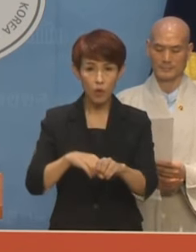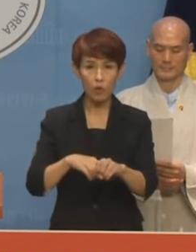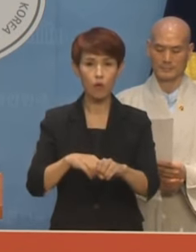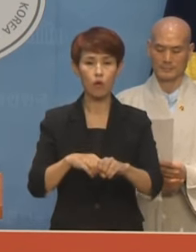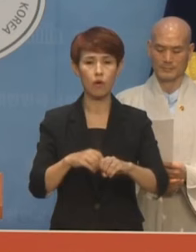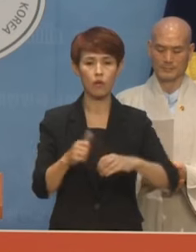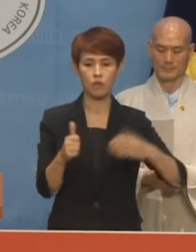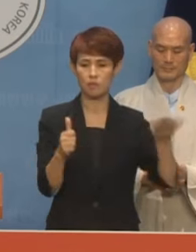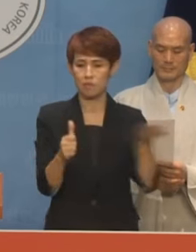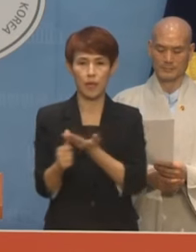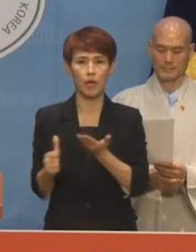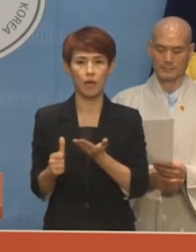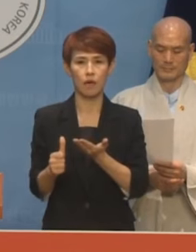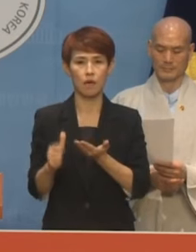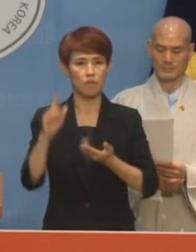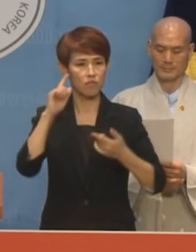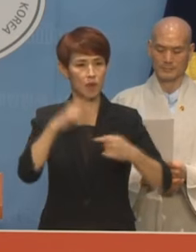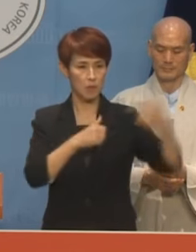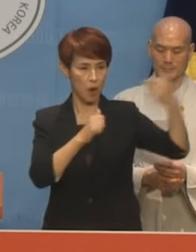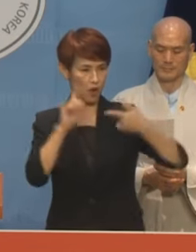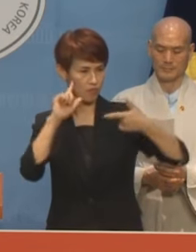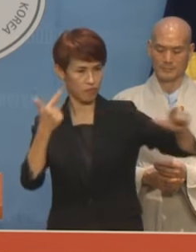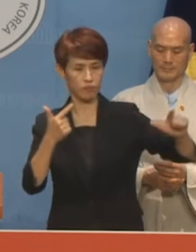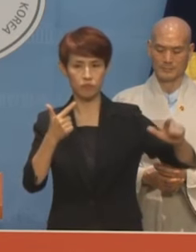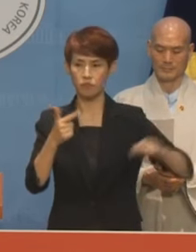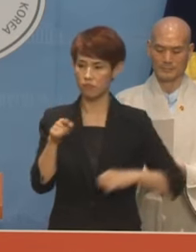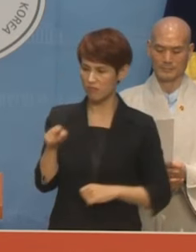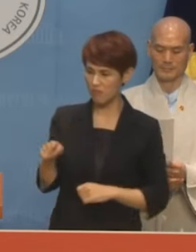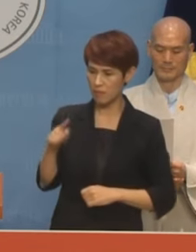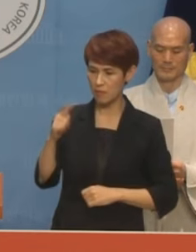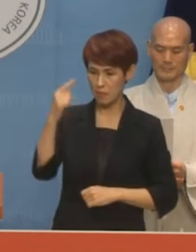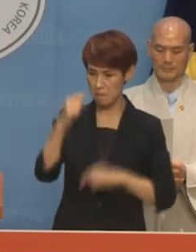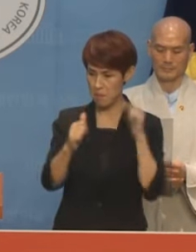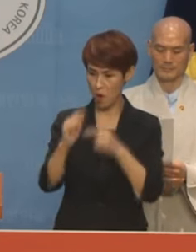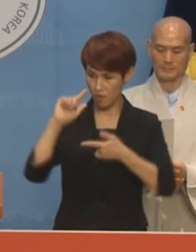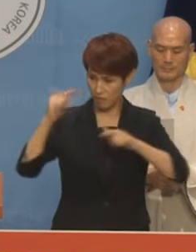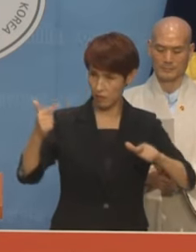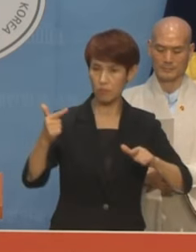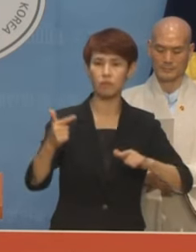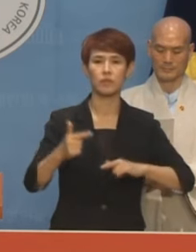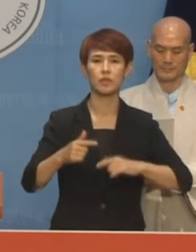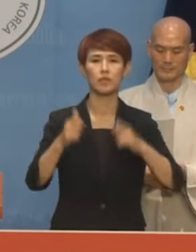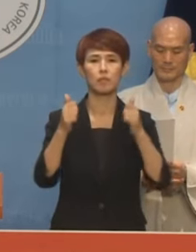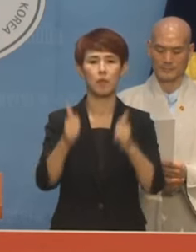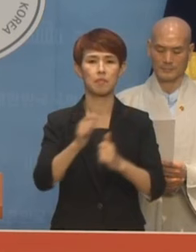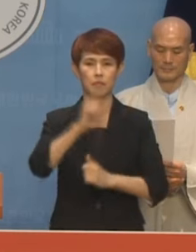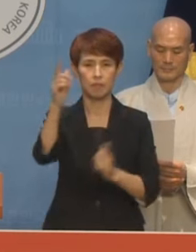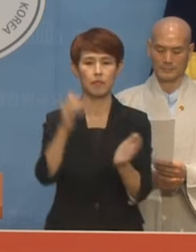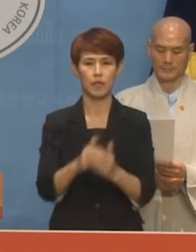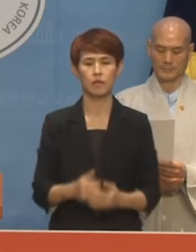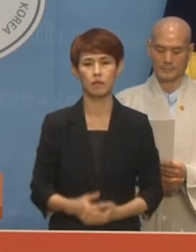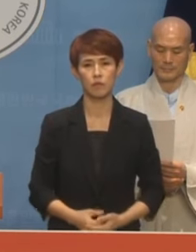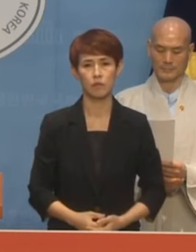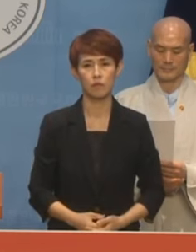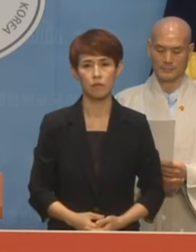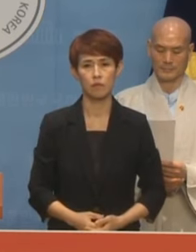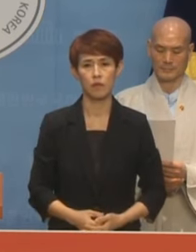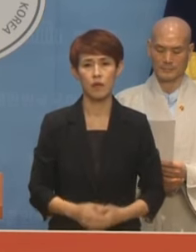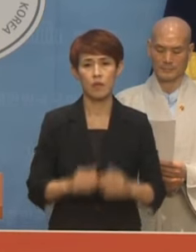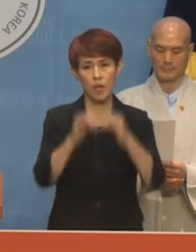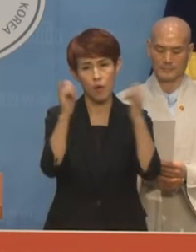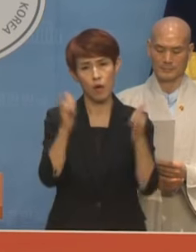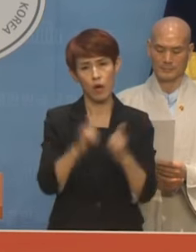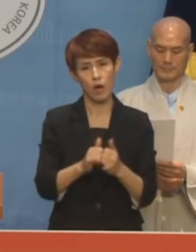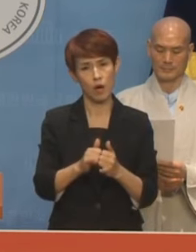보직해임과 함께 항명과 상관 명예훼손으로 입건되었습니다. 사회가 불의에